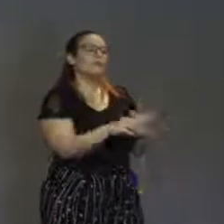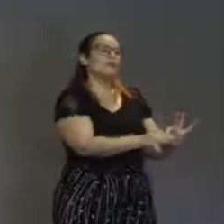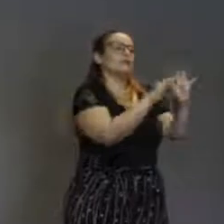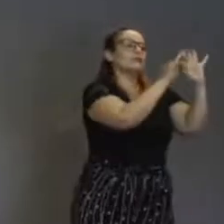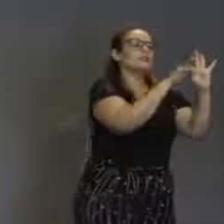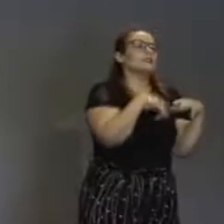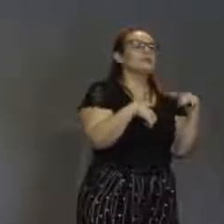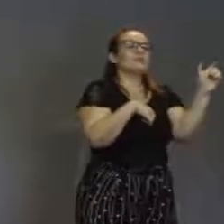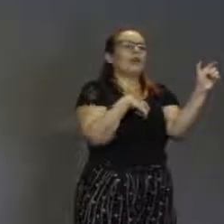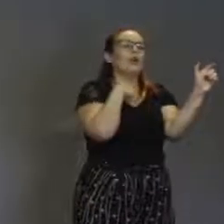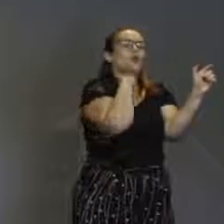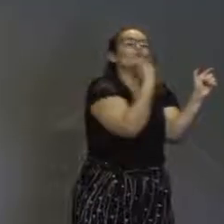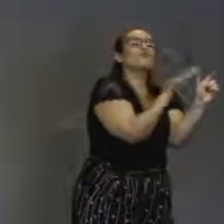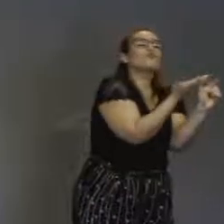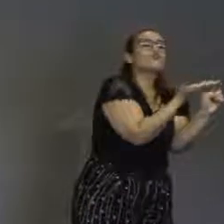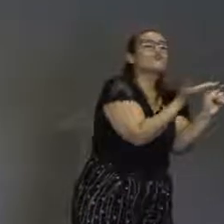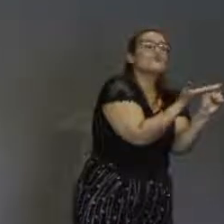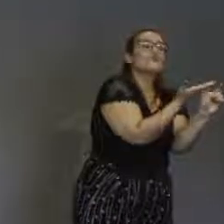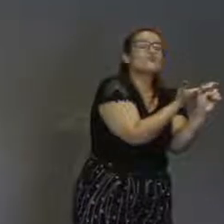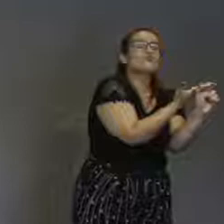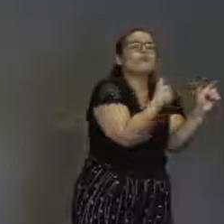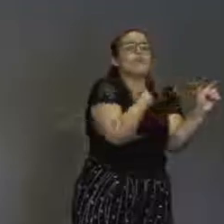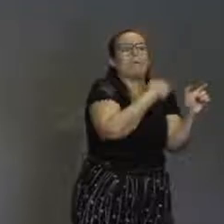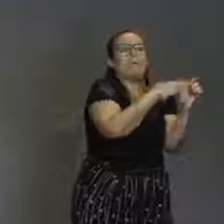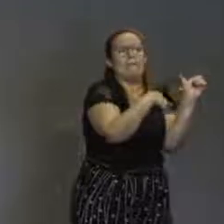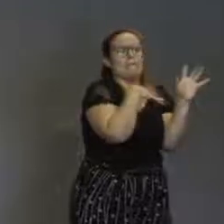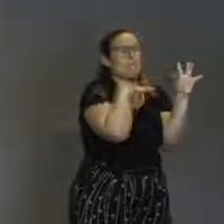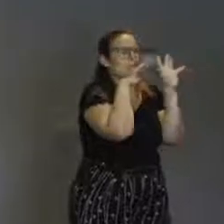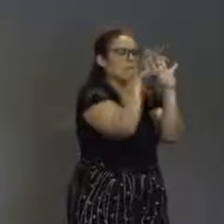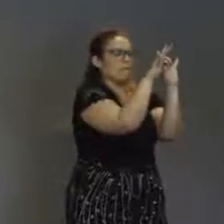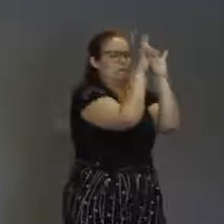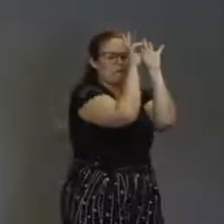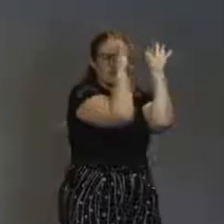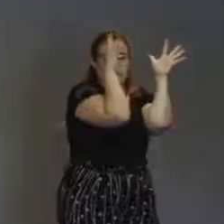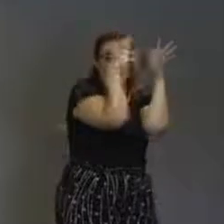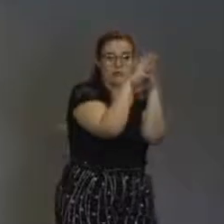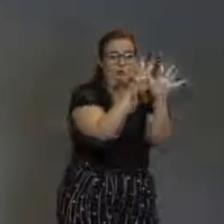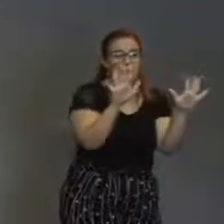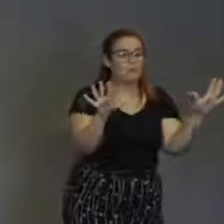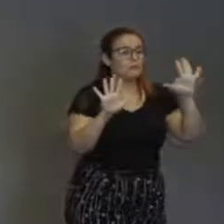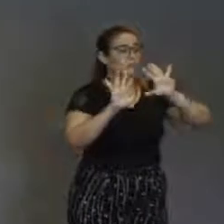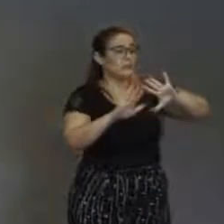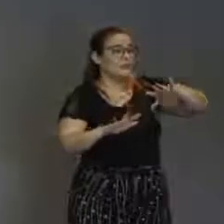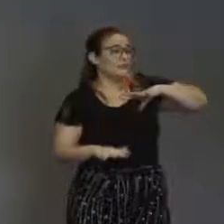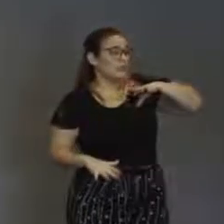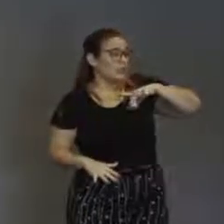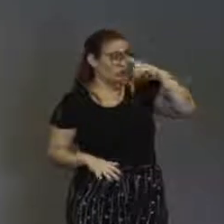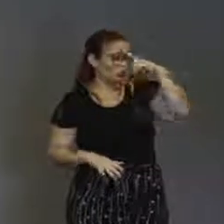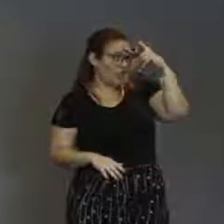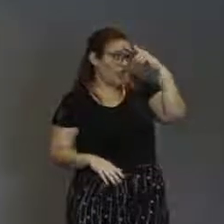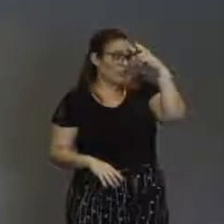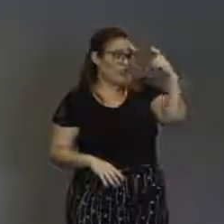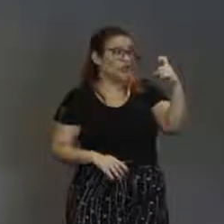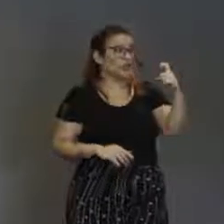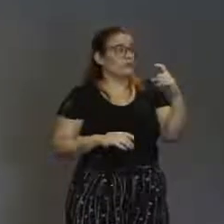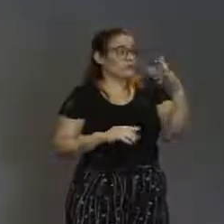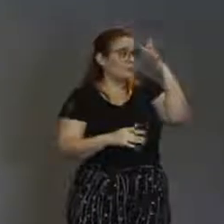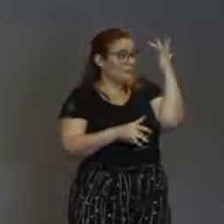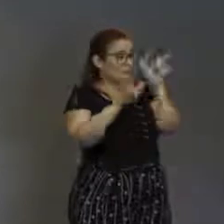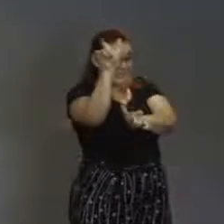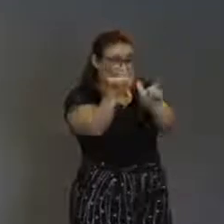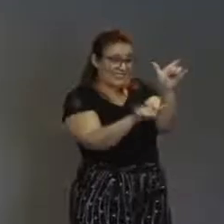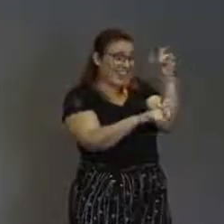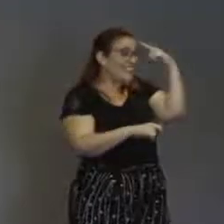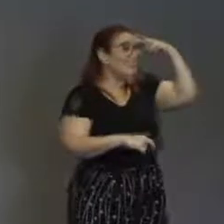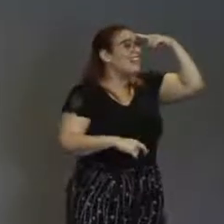eles todos, tá? Embolo bastante. Mas a questão da cidade criativa, que é criada por todos os seus atores,